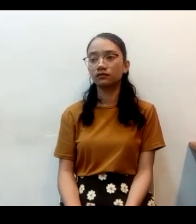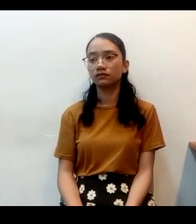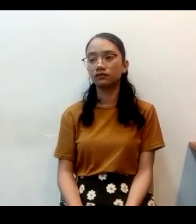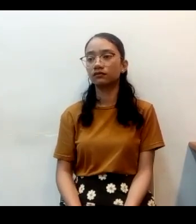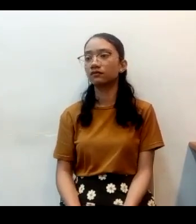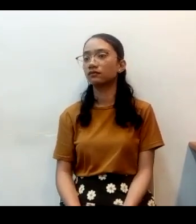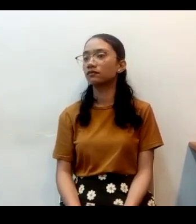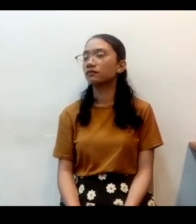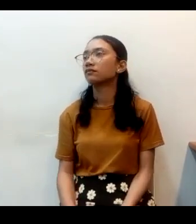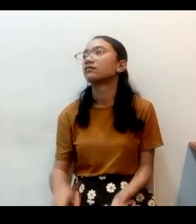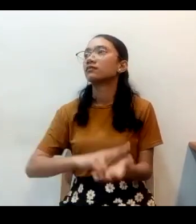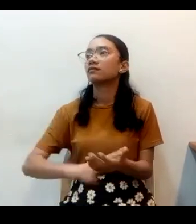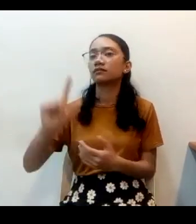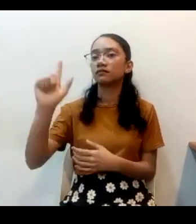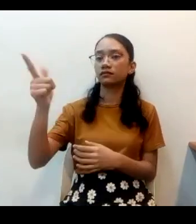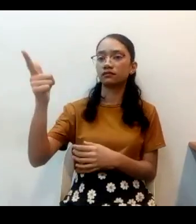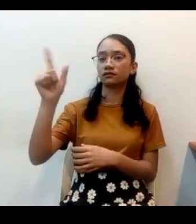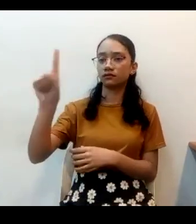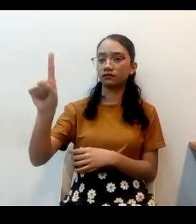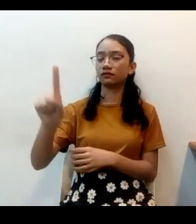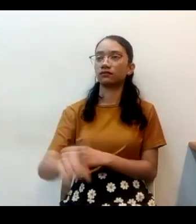John chapter 20, verse 21.